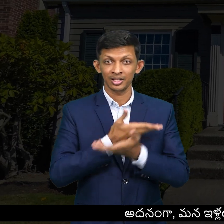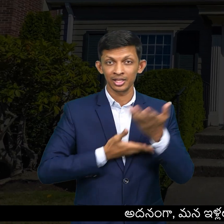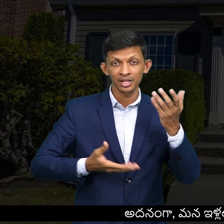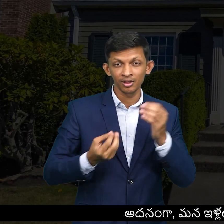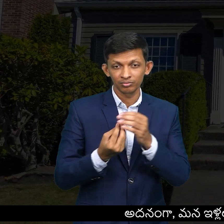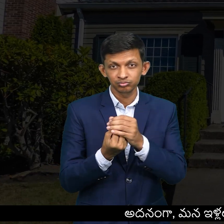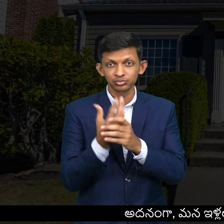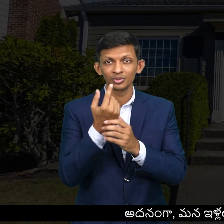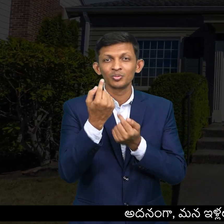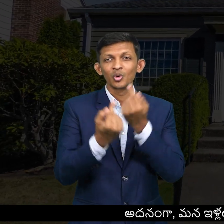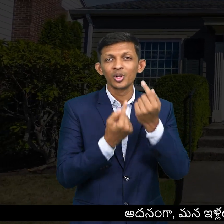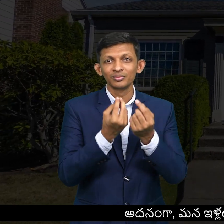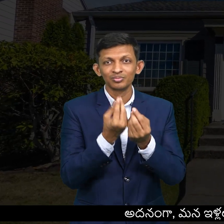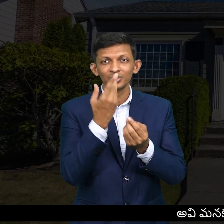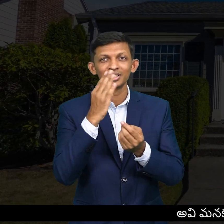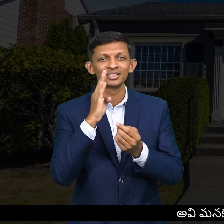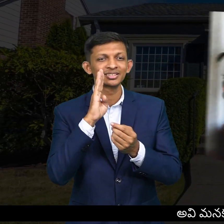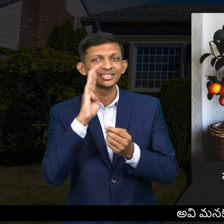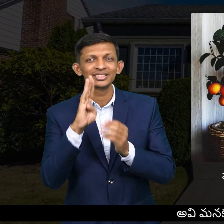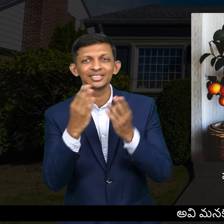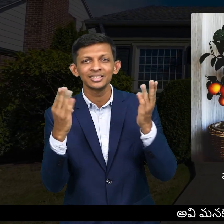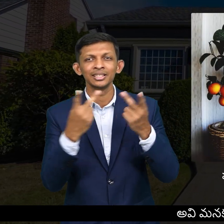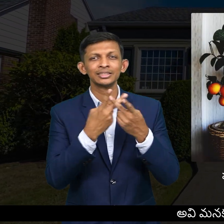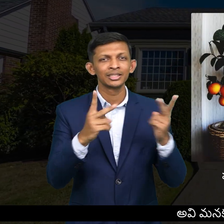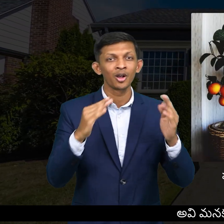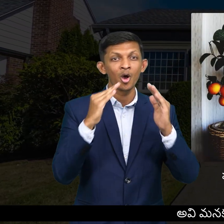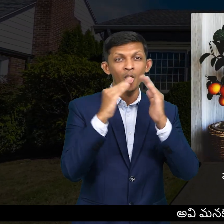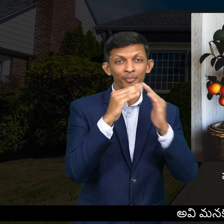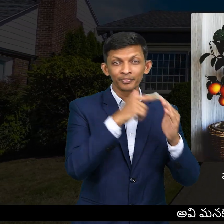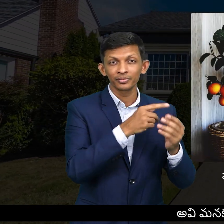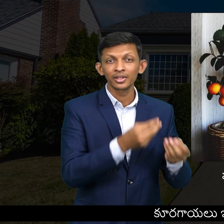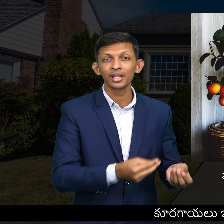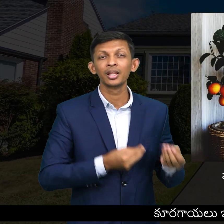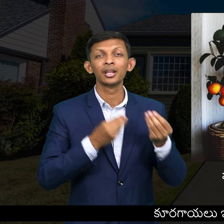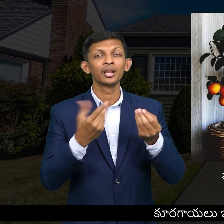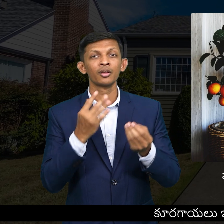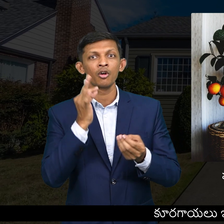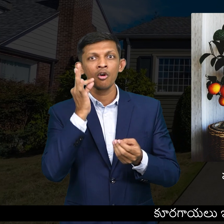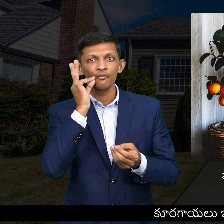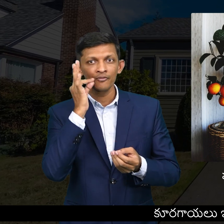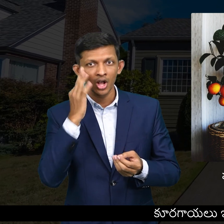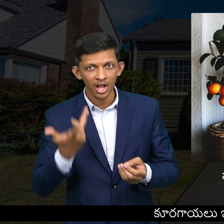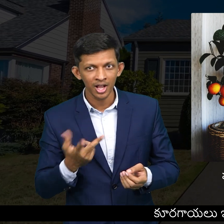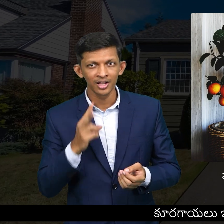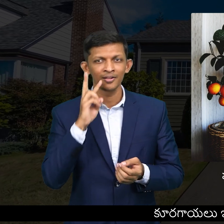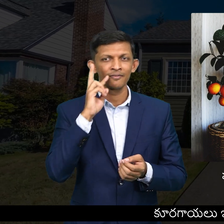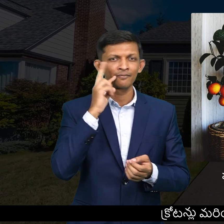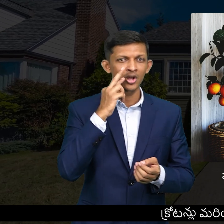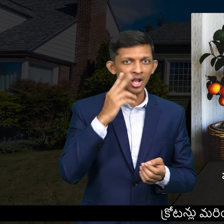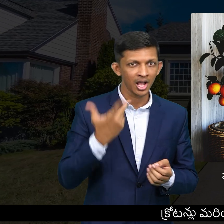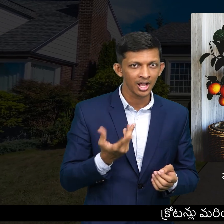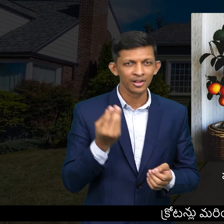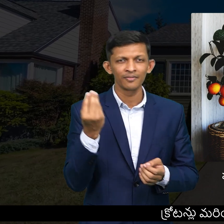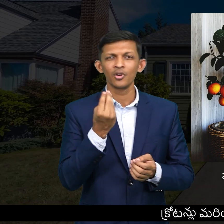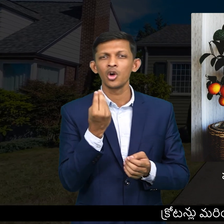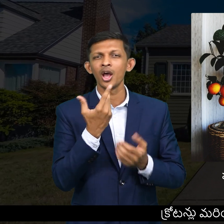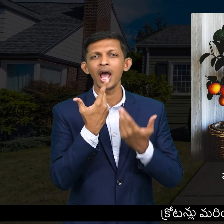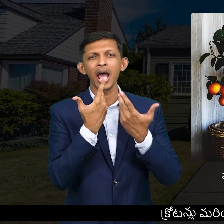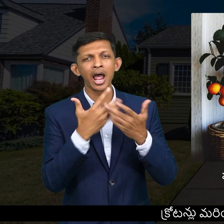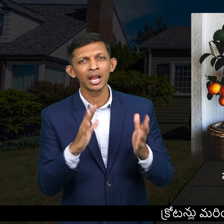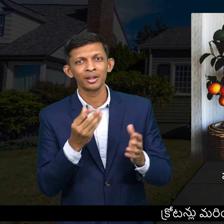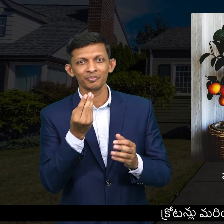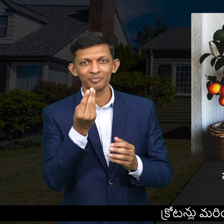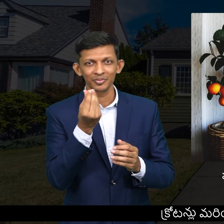ఇళ్లలో మొక్కలను పెంచుతాము. అవి మనకు పండ్లు మరియు కూరగాయలు ఇస్తాయి మరియు కొన్ని క్రోటన్లు